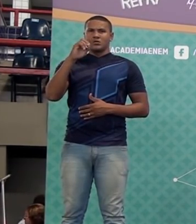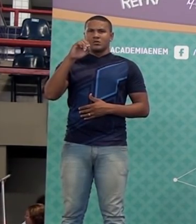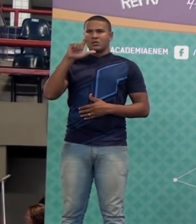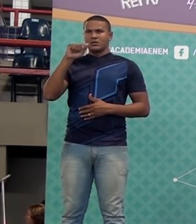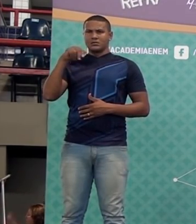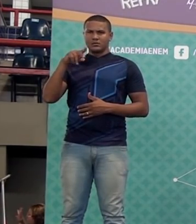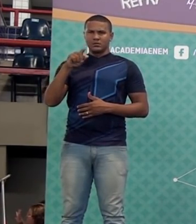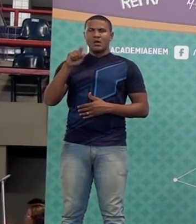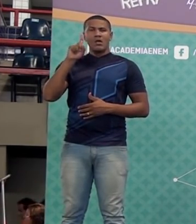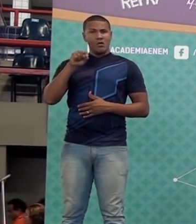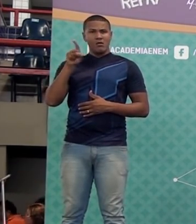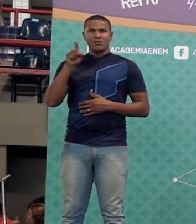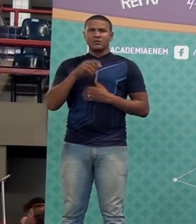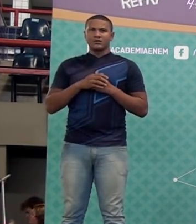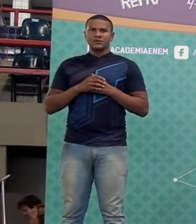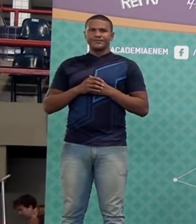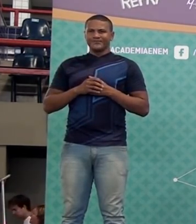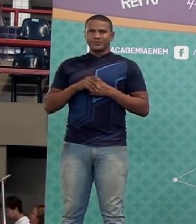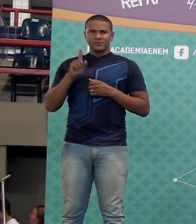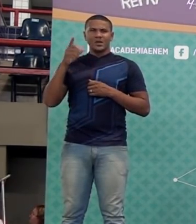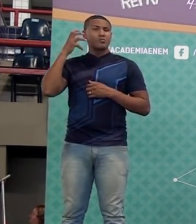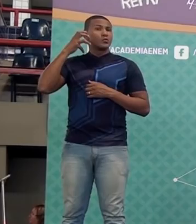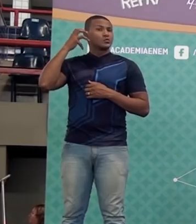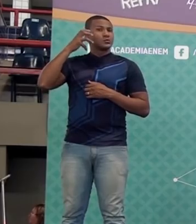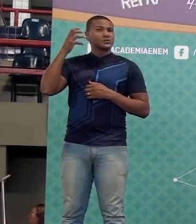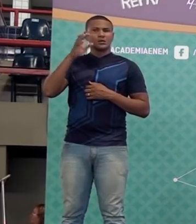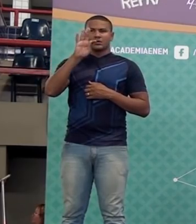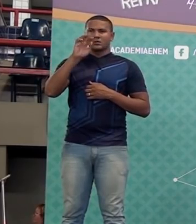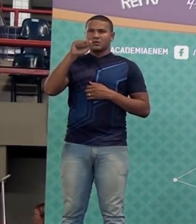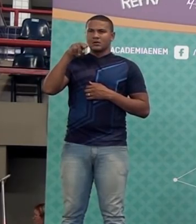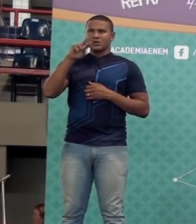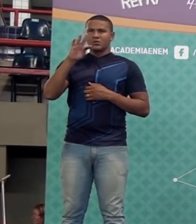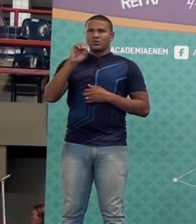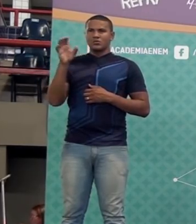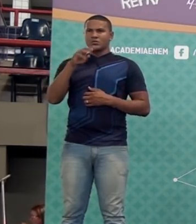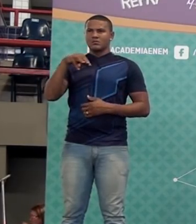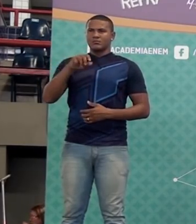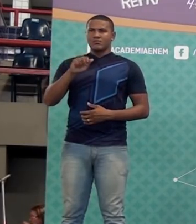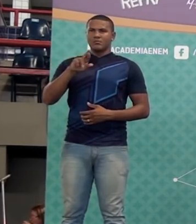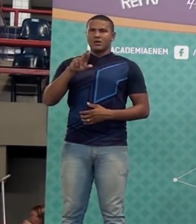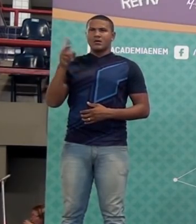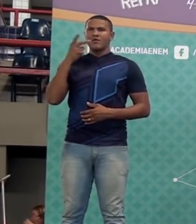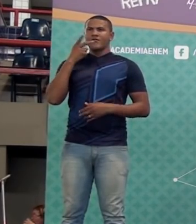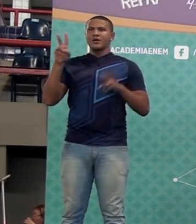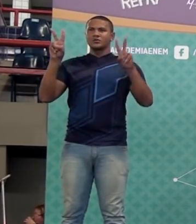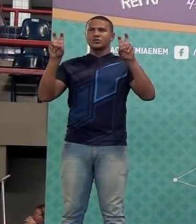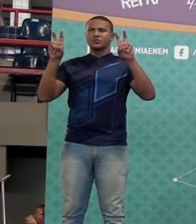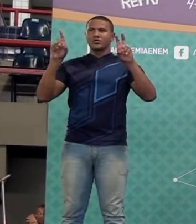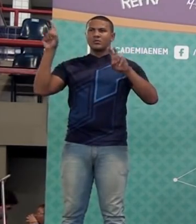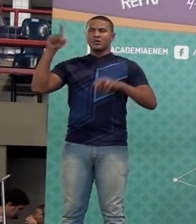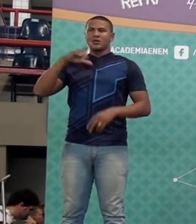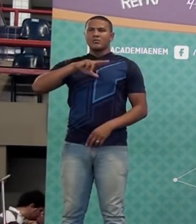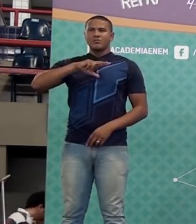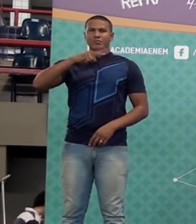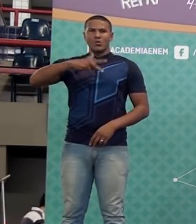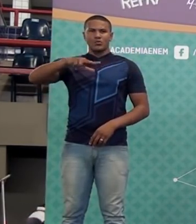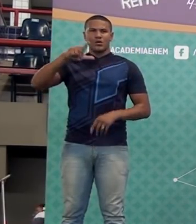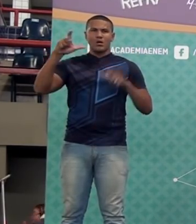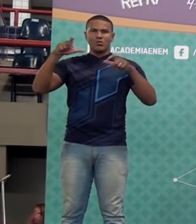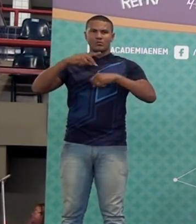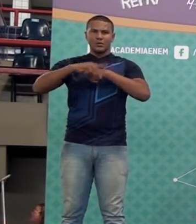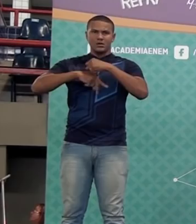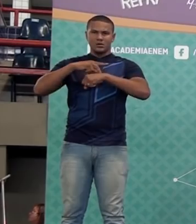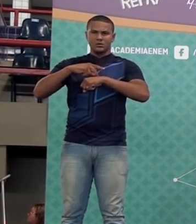brasileira. Essa música Tanto Mar, ele está falando de uma revolução que aconteceu em Portugal, foi a Revolução dos